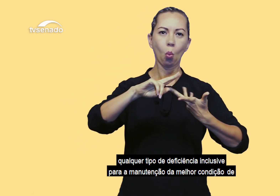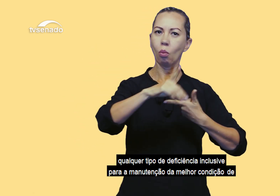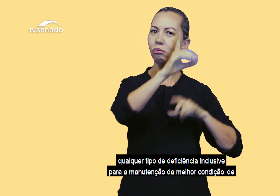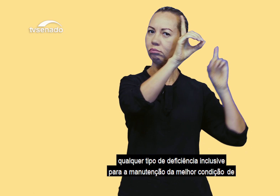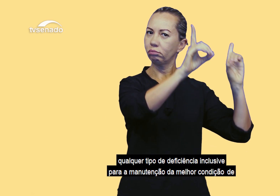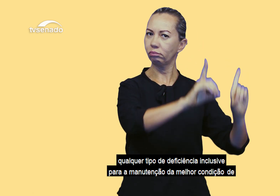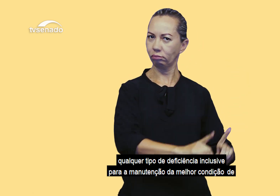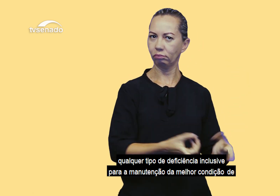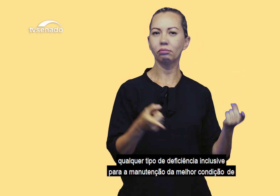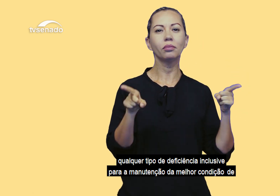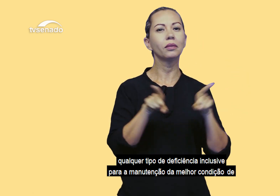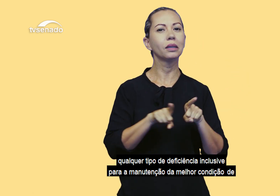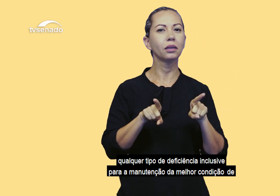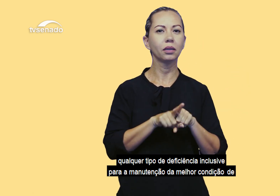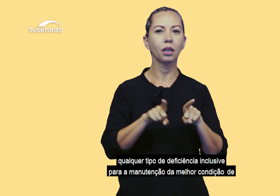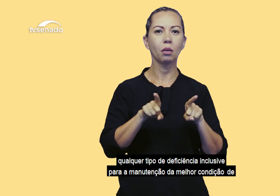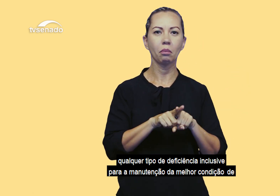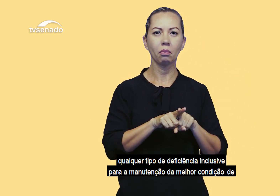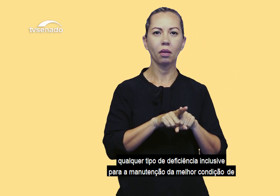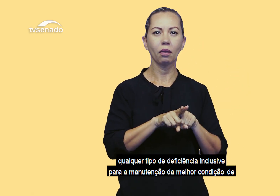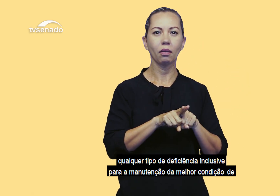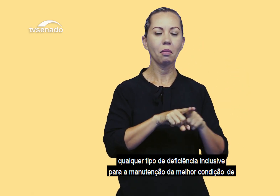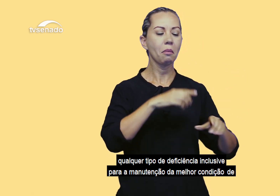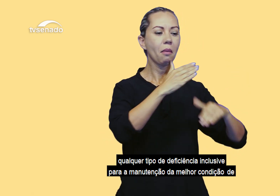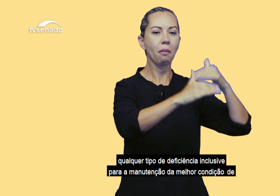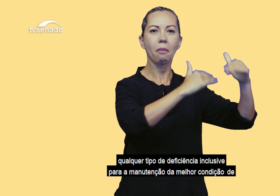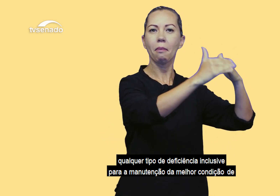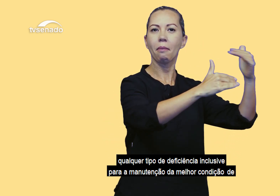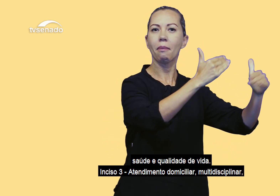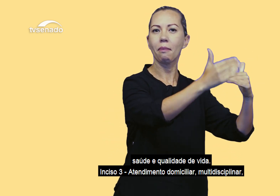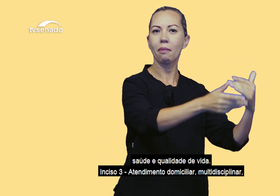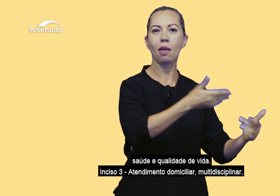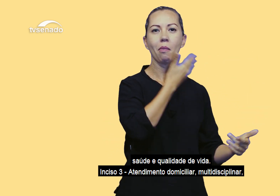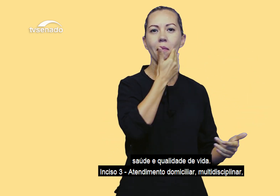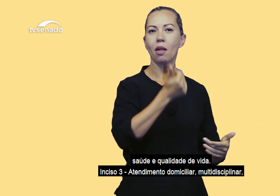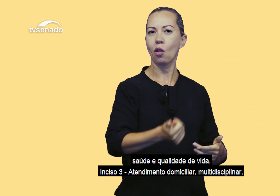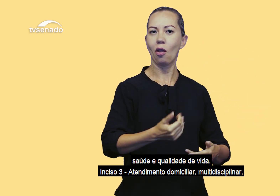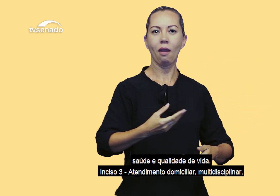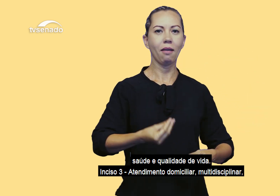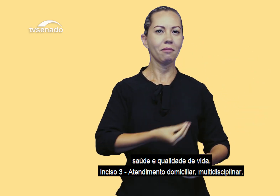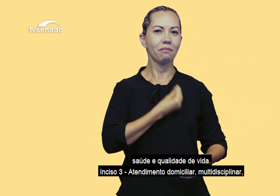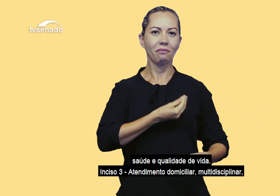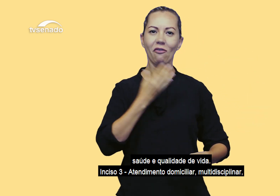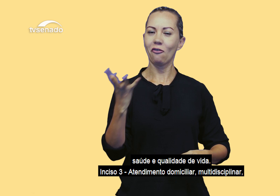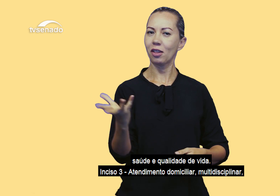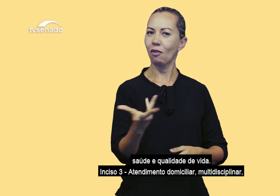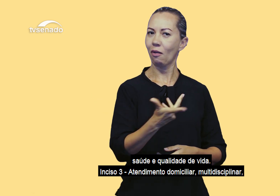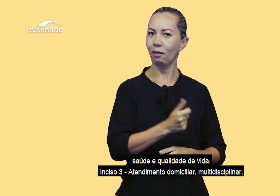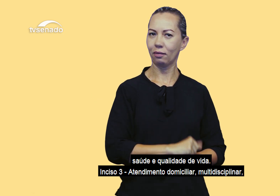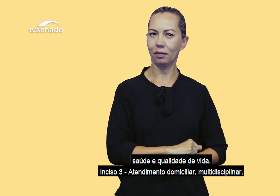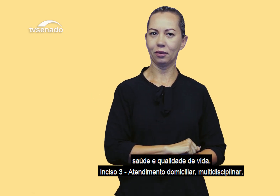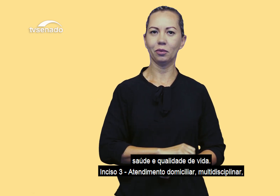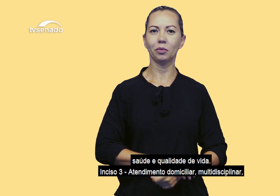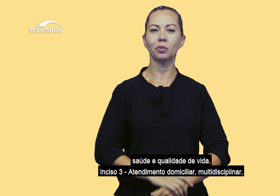deficiência, inclusive para a manutenção da melhor condição de saúde e qualidade de vida.